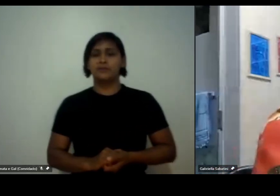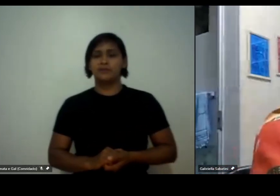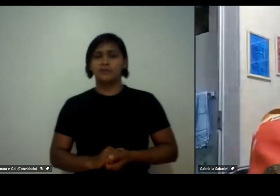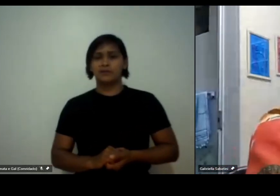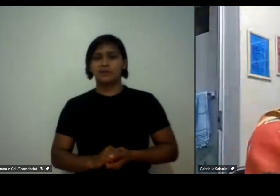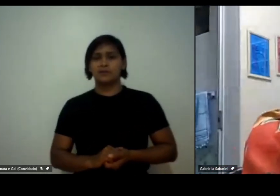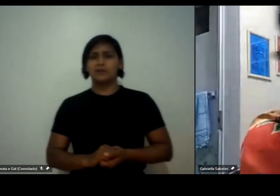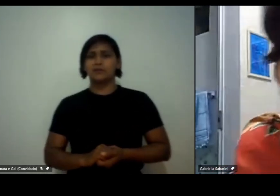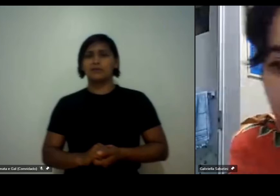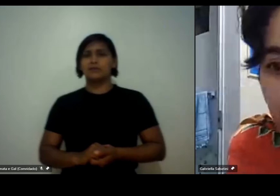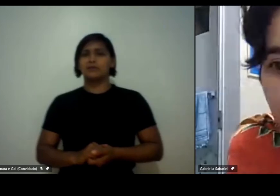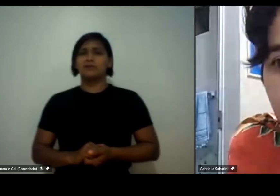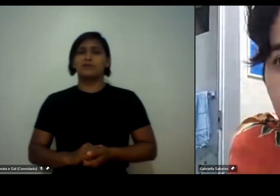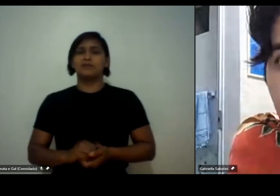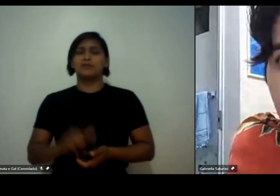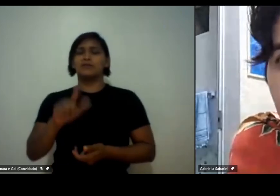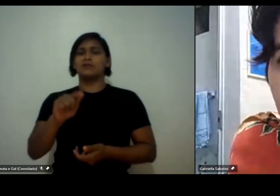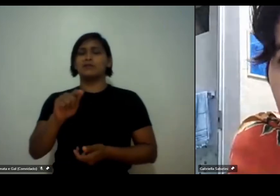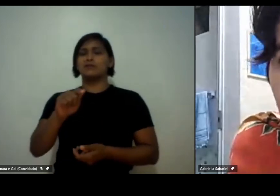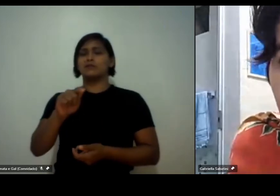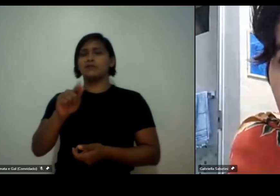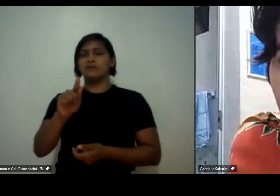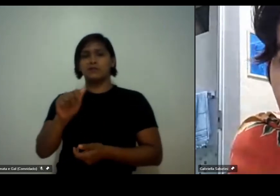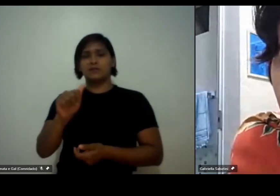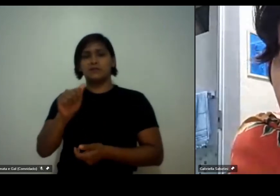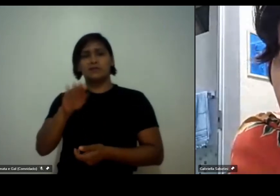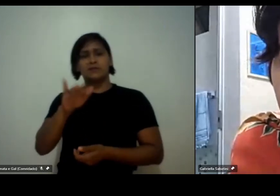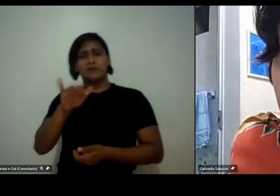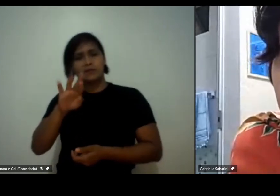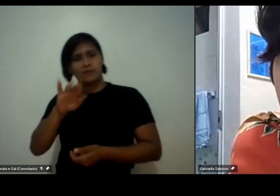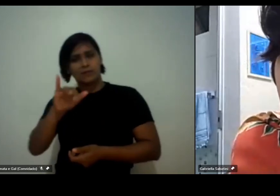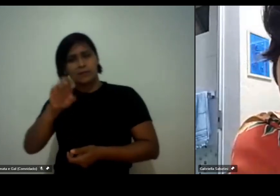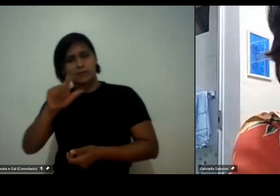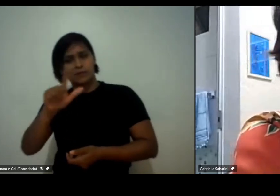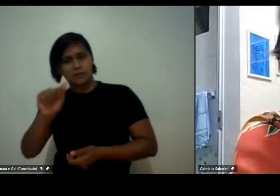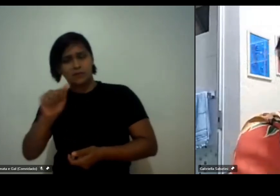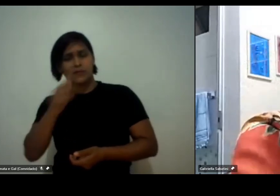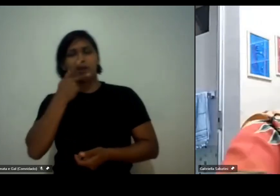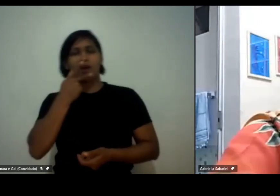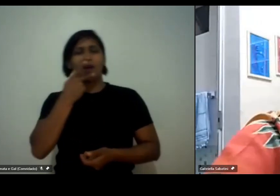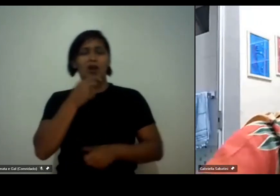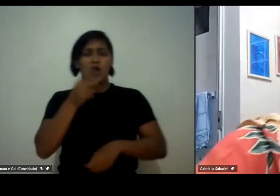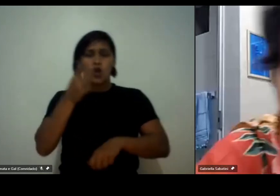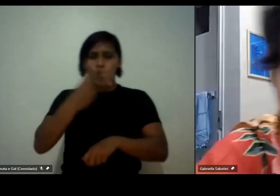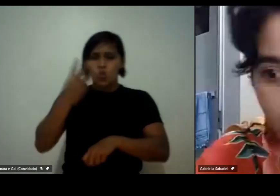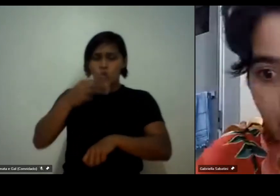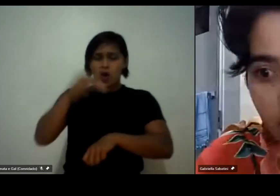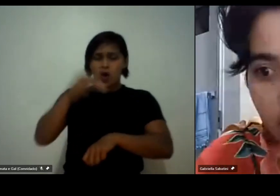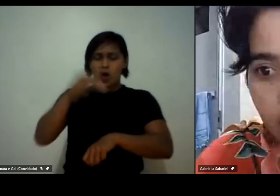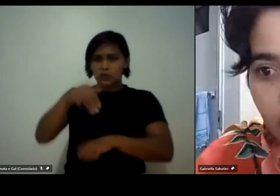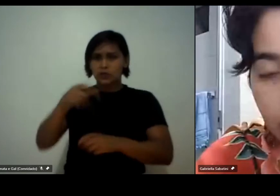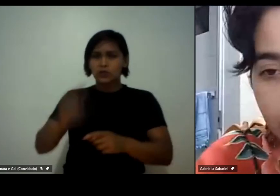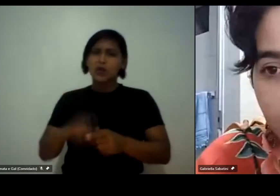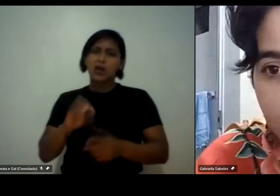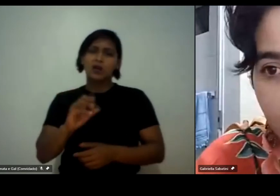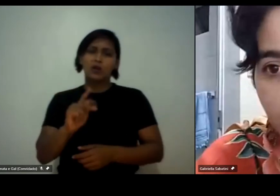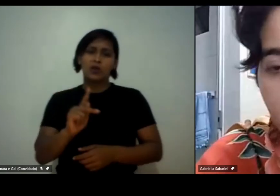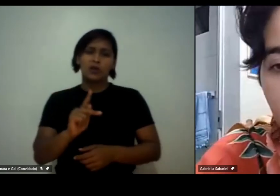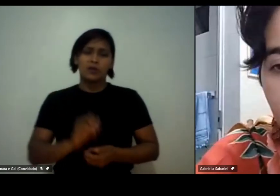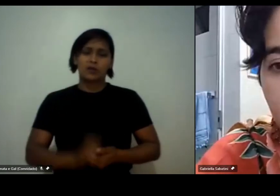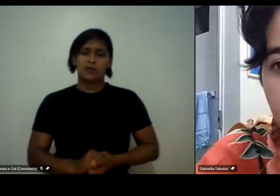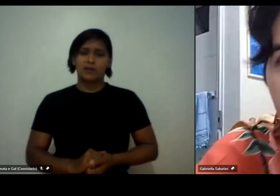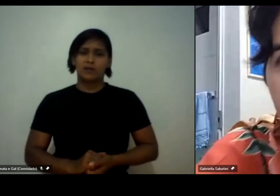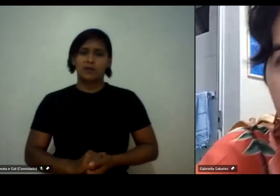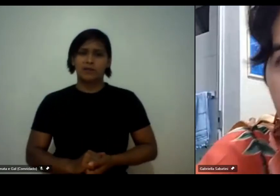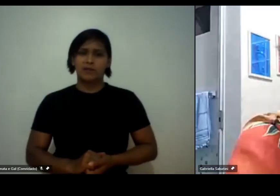Gabriela, mais alguns minutinhos, aí a gente precisa passar para o professor Nathan. Eu estou finalizando,